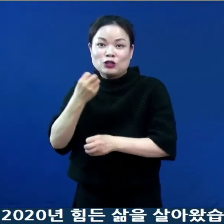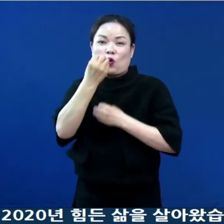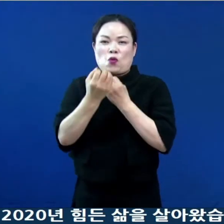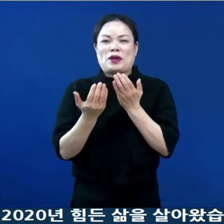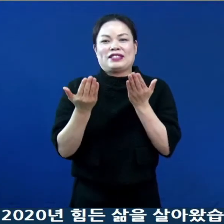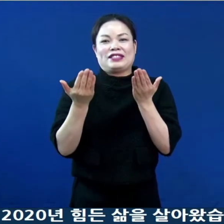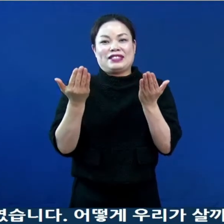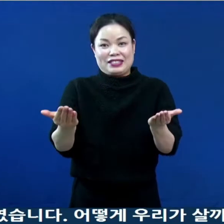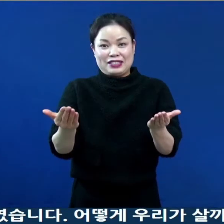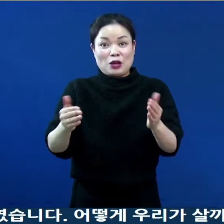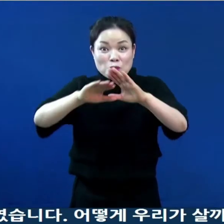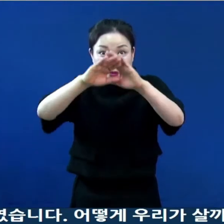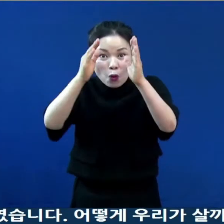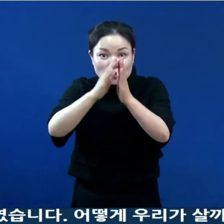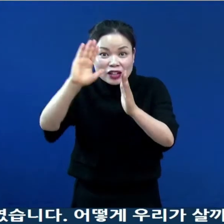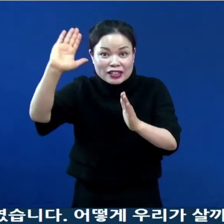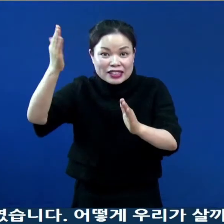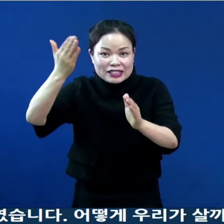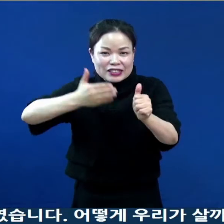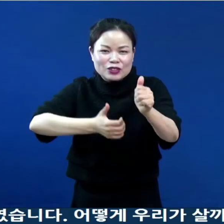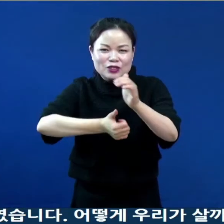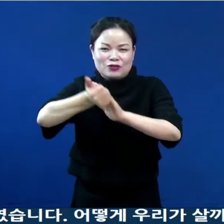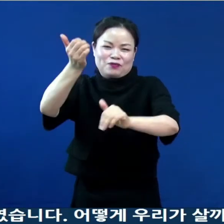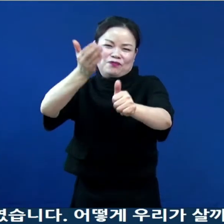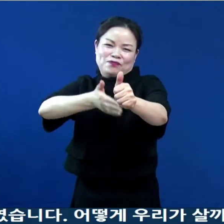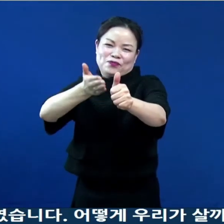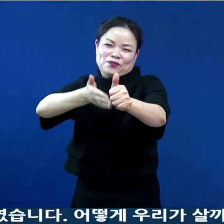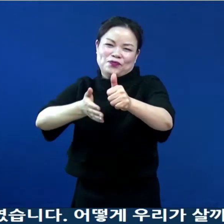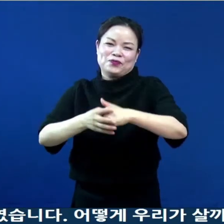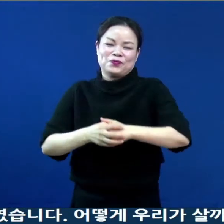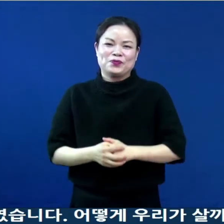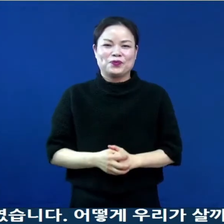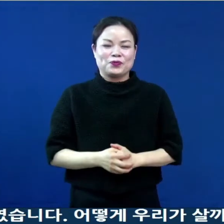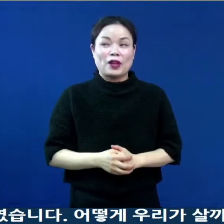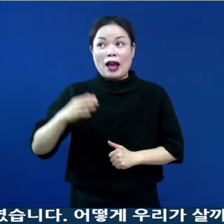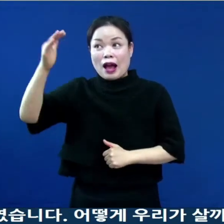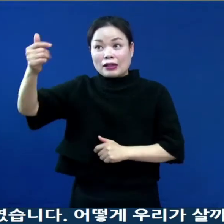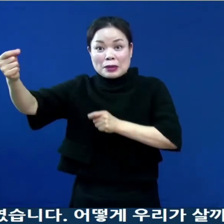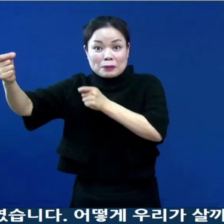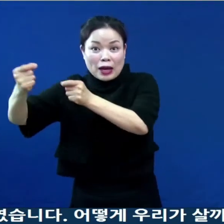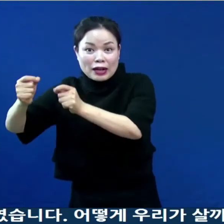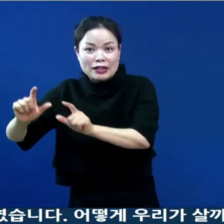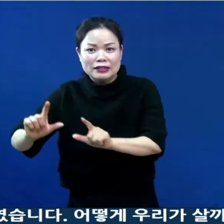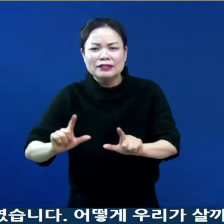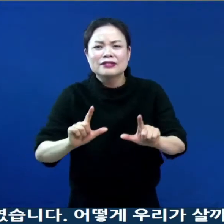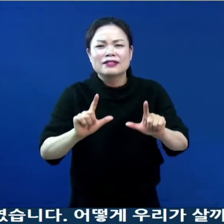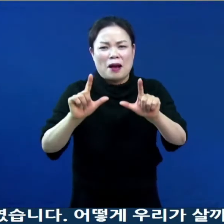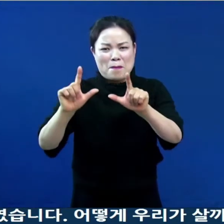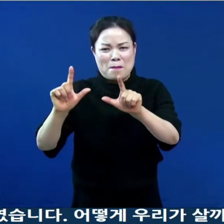있는 우리 모두가 되기를 소원합니다. 하나님을 가까이 하는 삶은